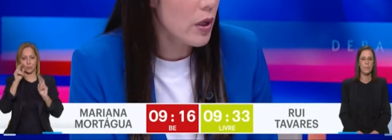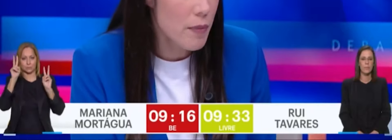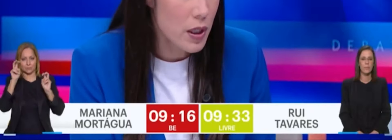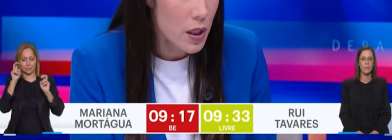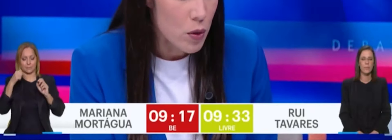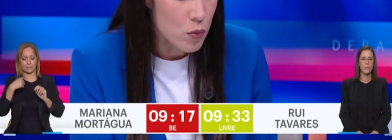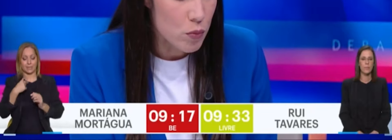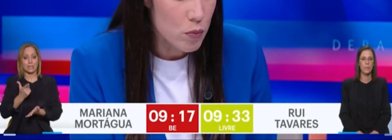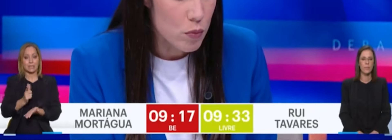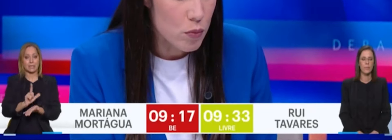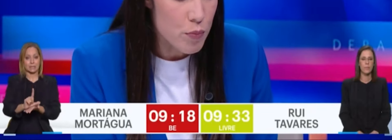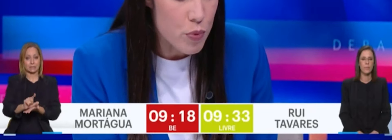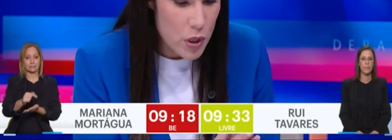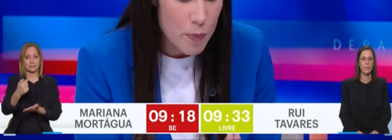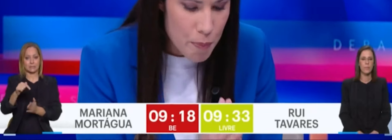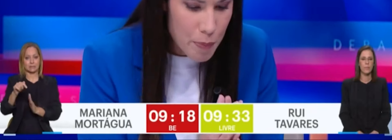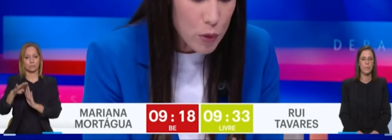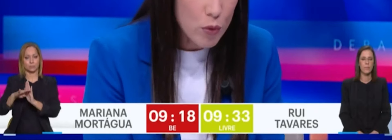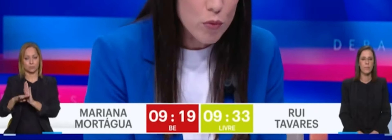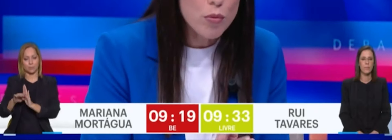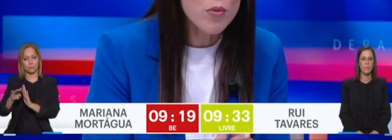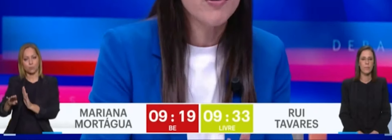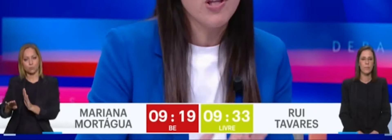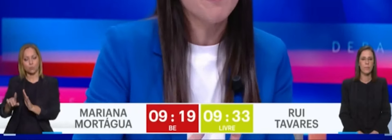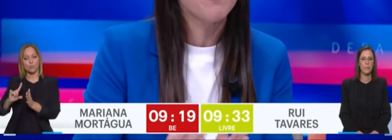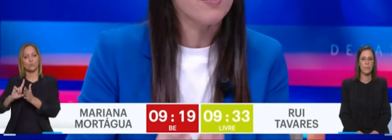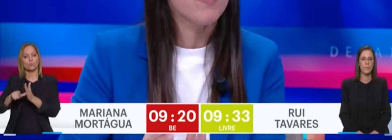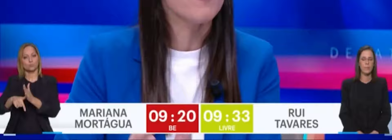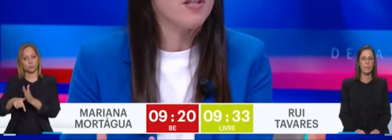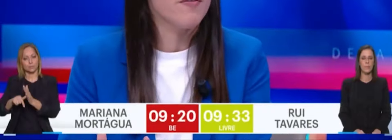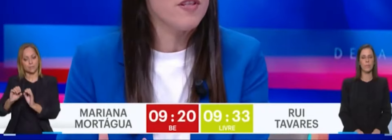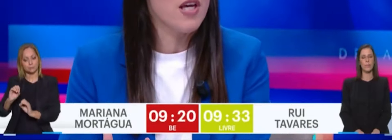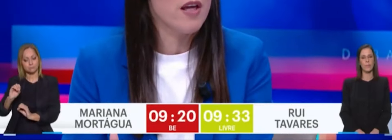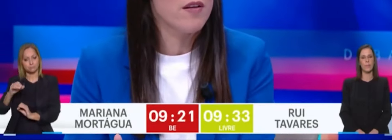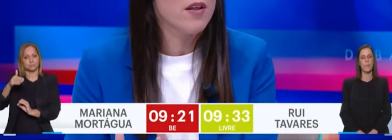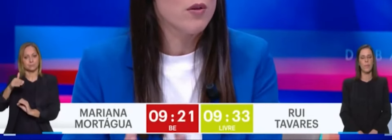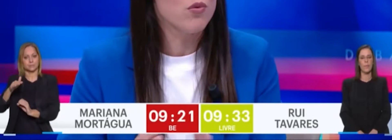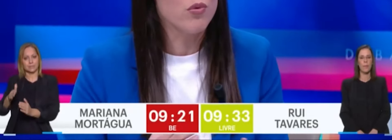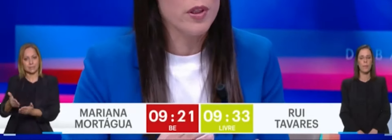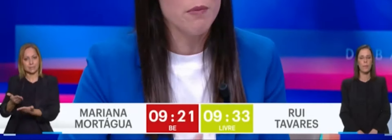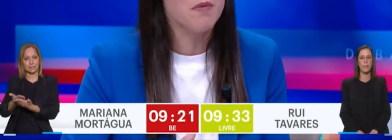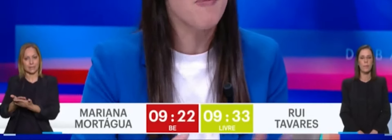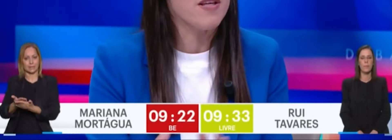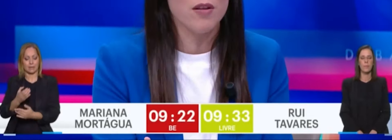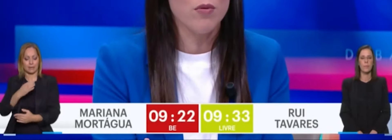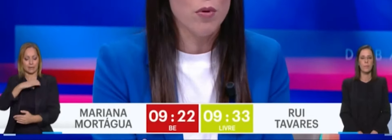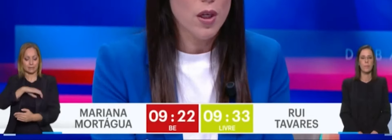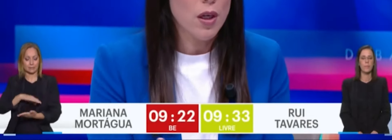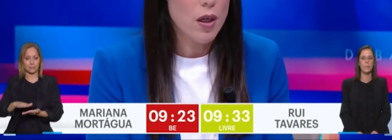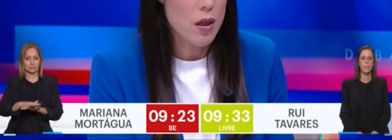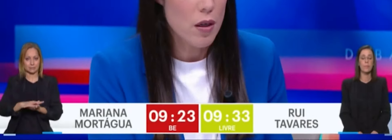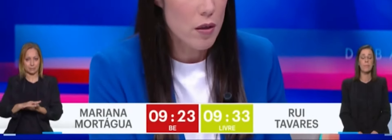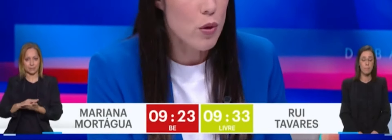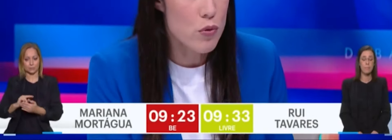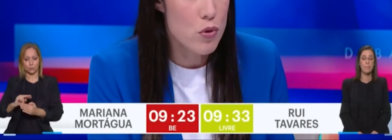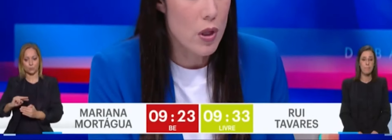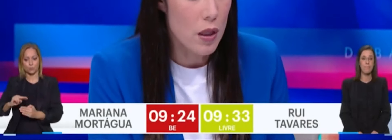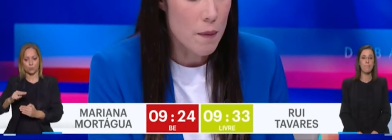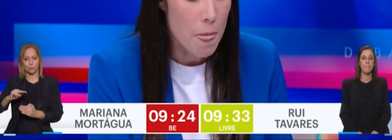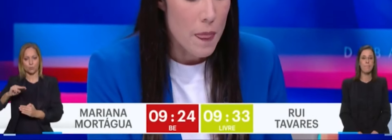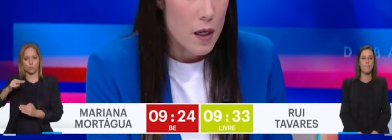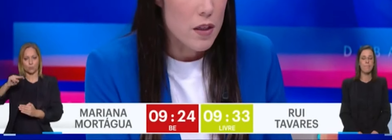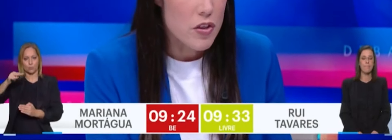no seu programa um um projeto piloto com vista à implementação faseada do rendimento básico eh